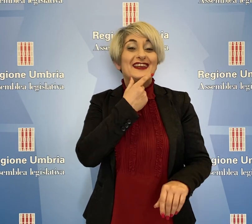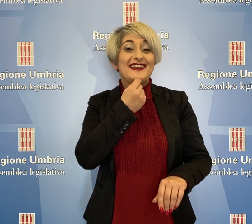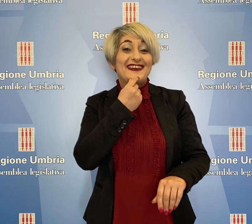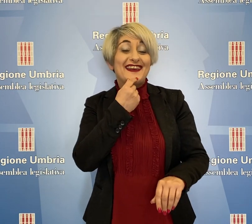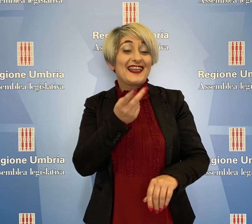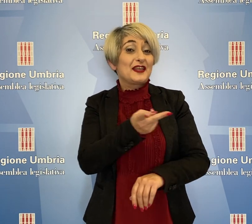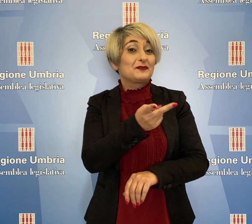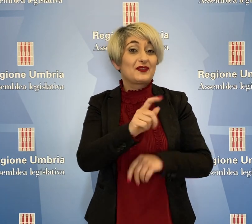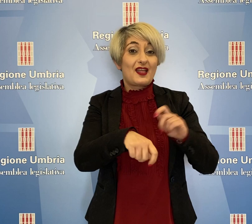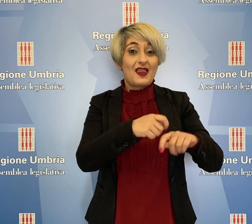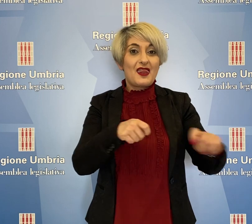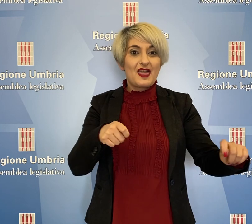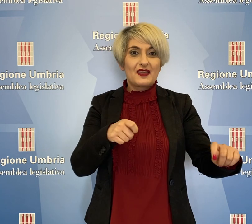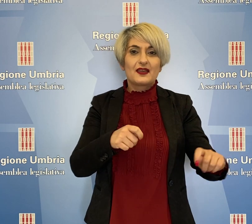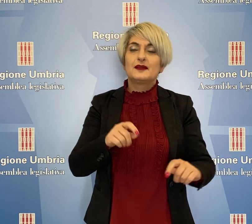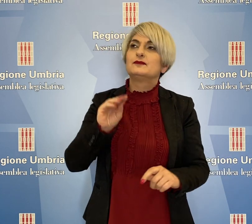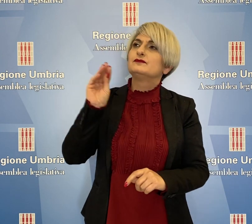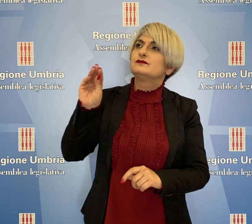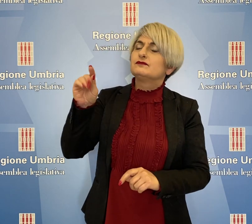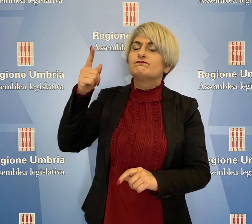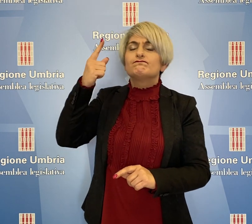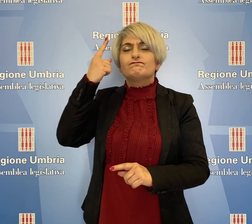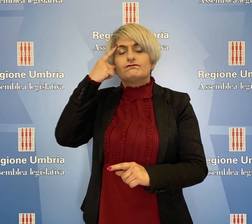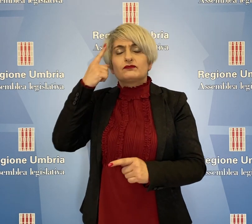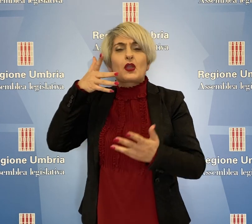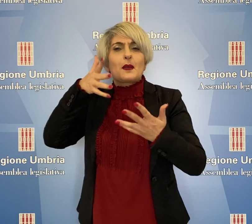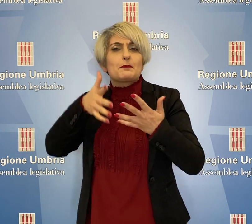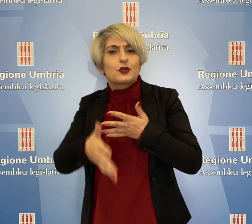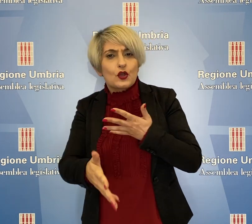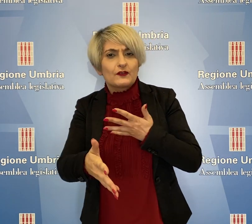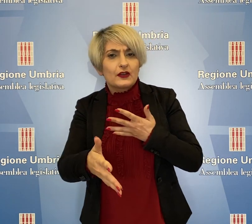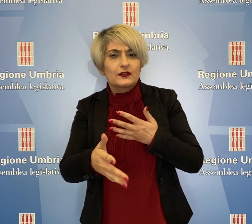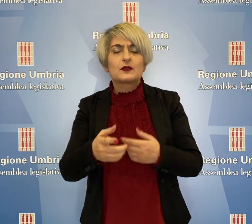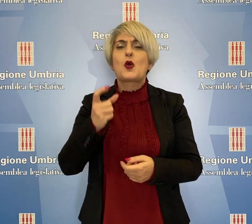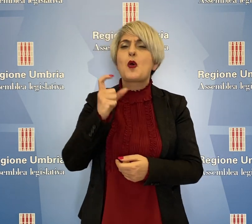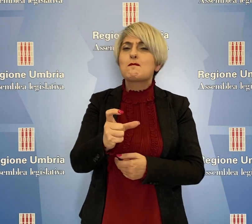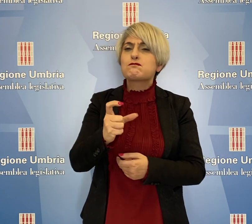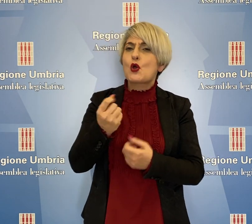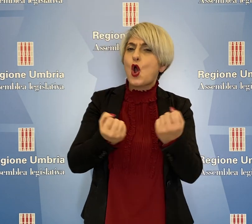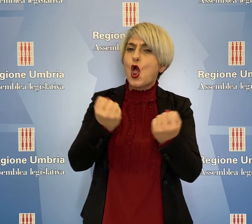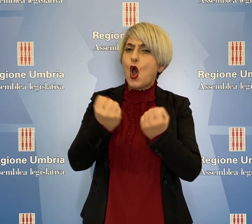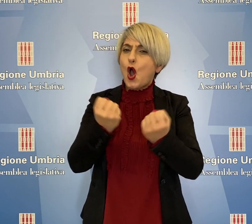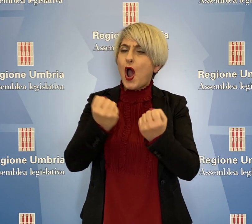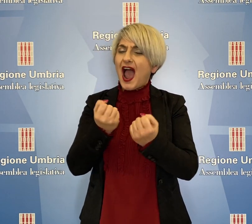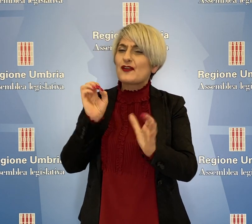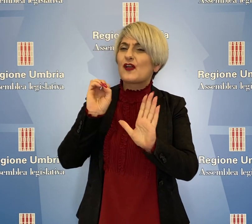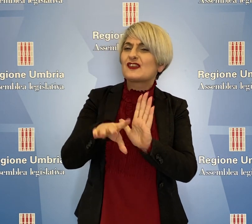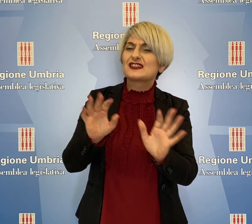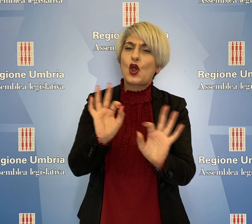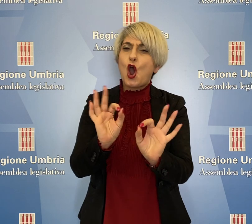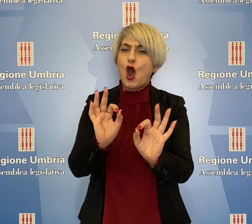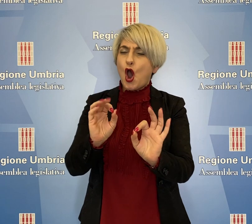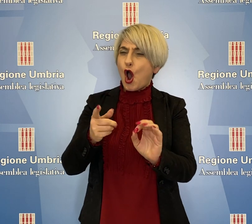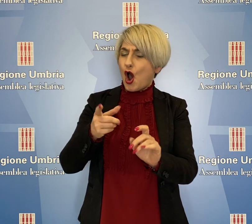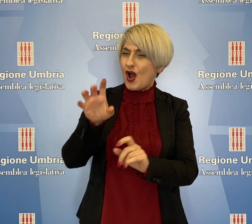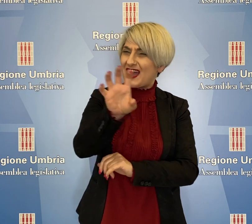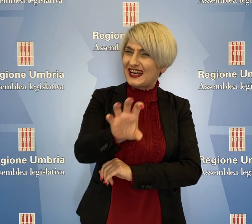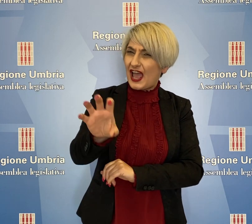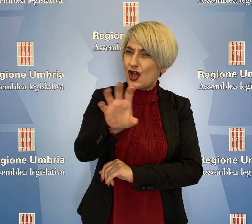nicchi della lega hanno domandato di approfondire la quantificazione del bollo auto non versato alla regione umbria negli ultimi cinque